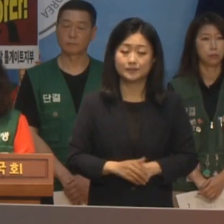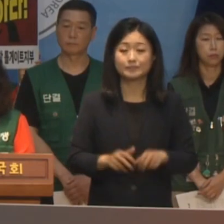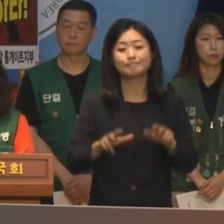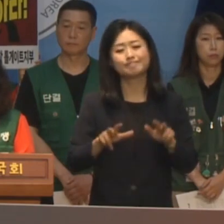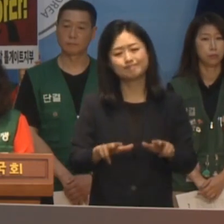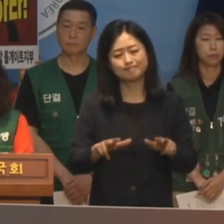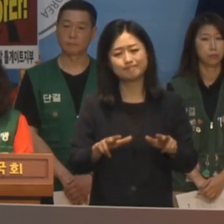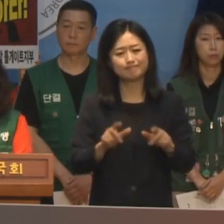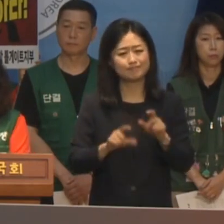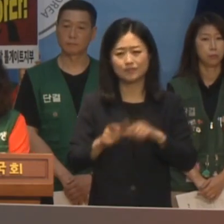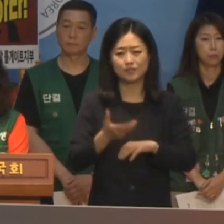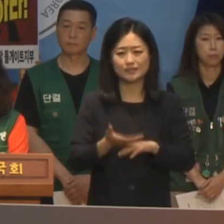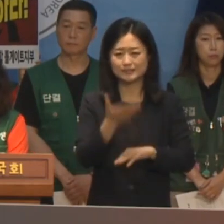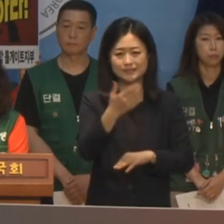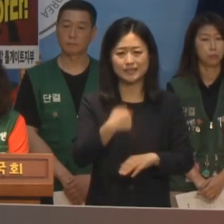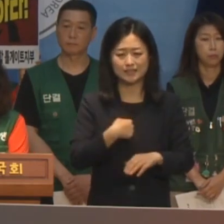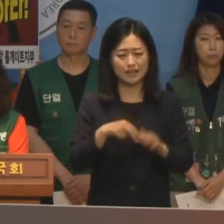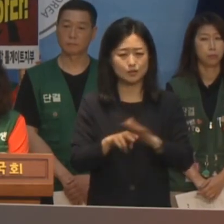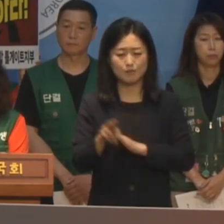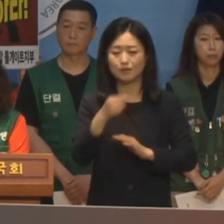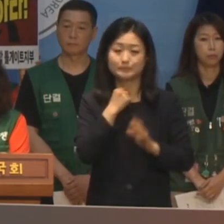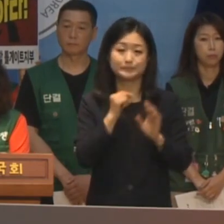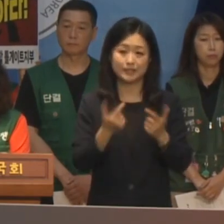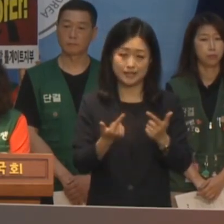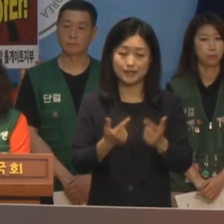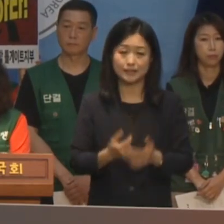이제는 더 이상 회피하고 싶지 않습니다.